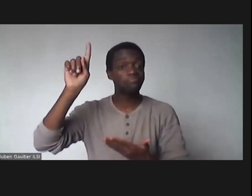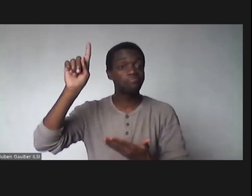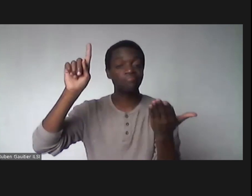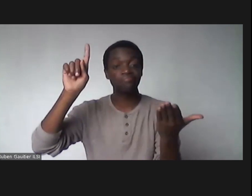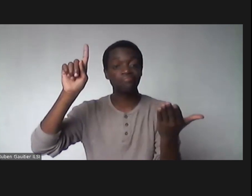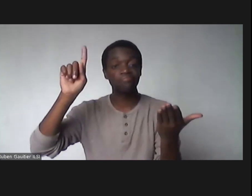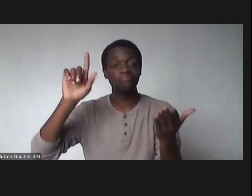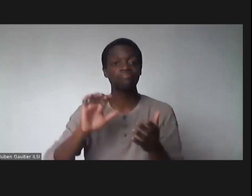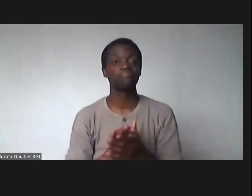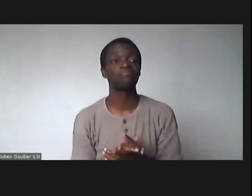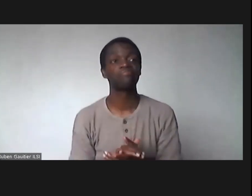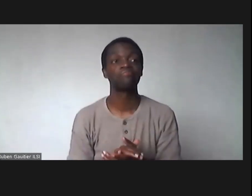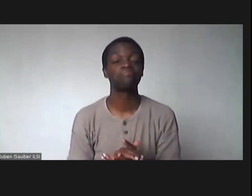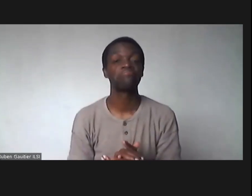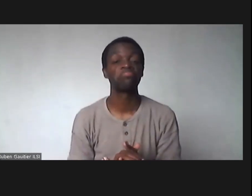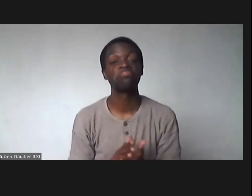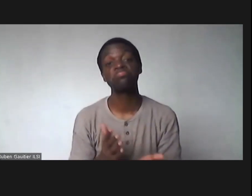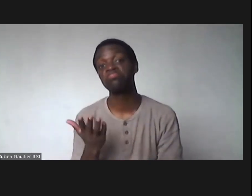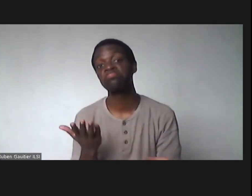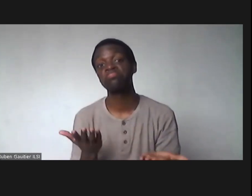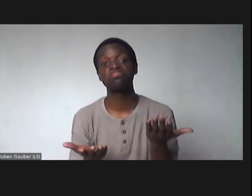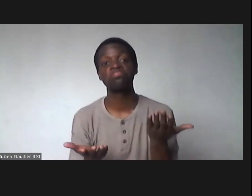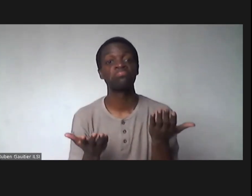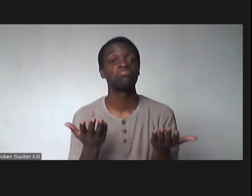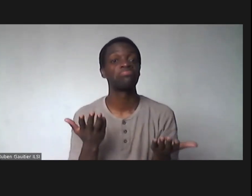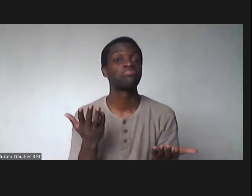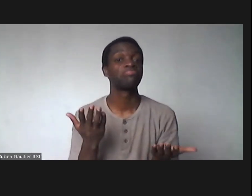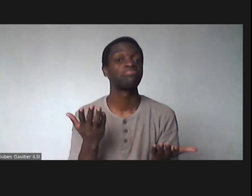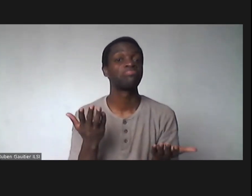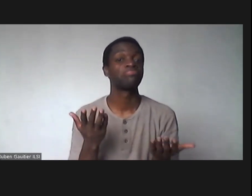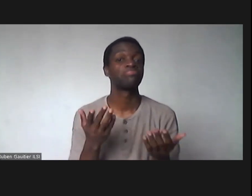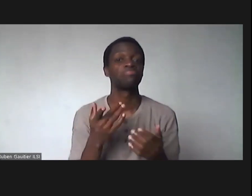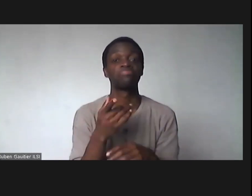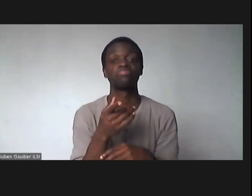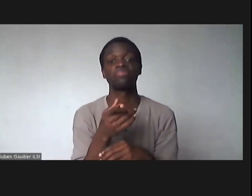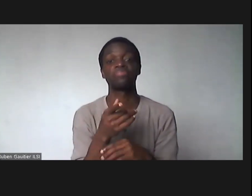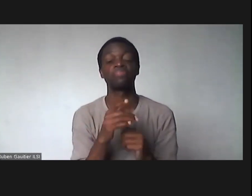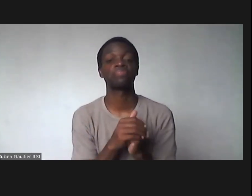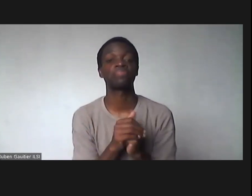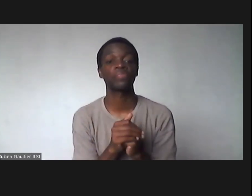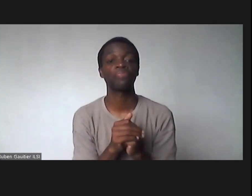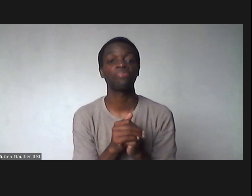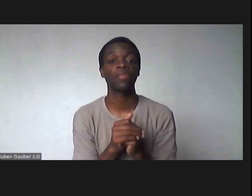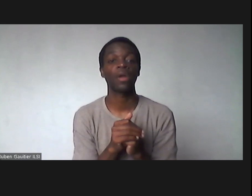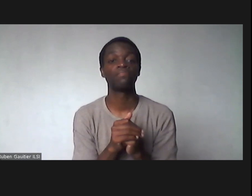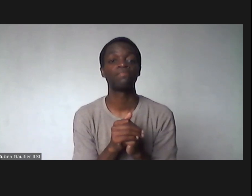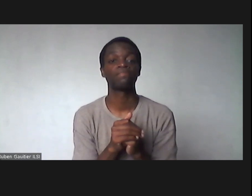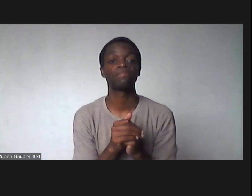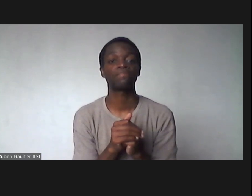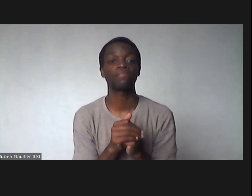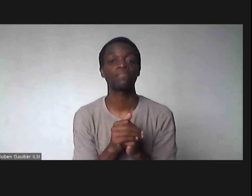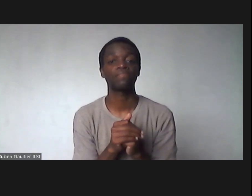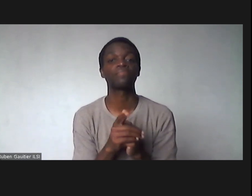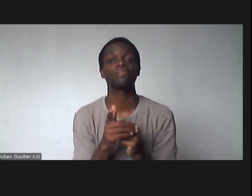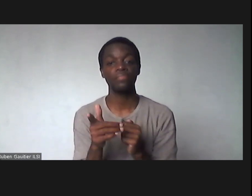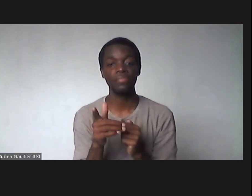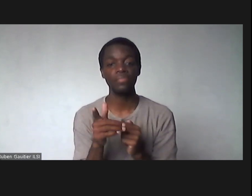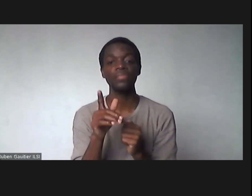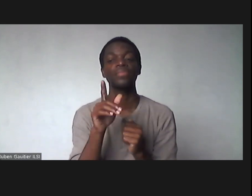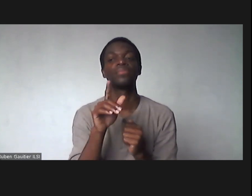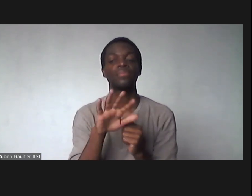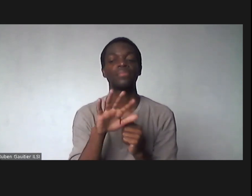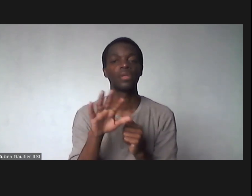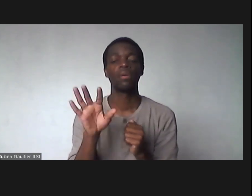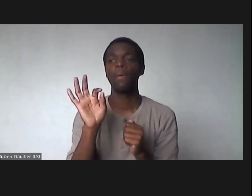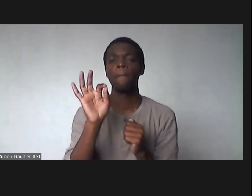No sé si. Creo que. ¿Qué tal? Ah, bueno, está Ramiro. Está tomando. ¿Es para responder una pregunta, entiendo?